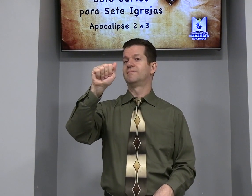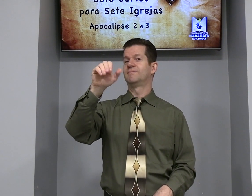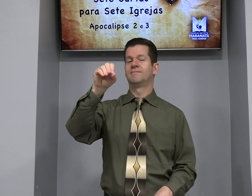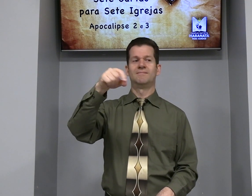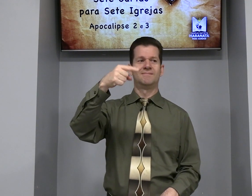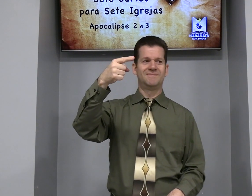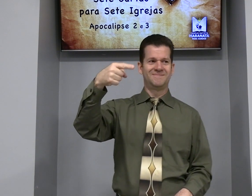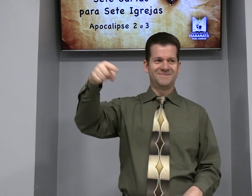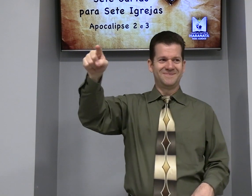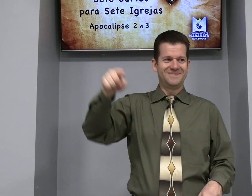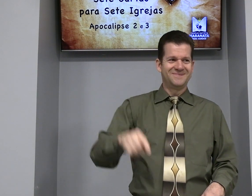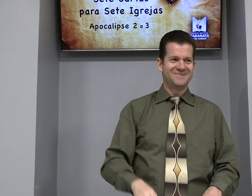João.